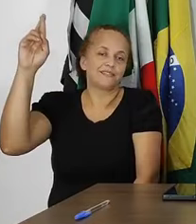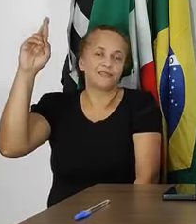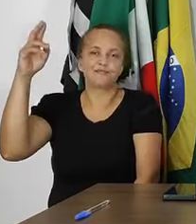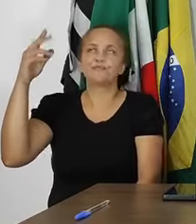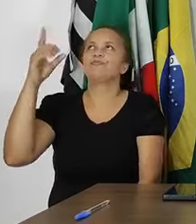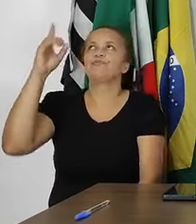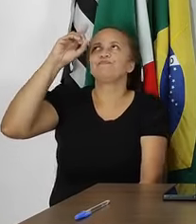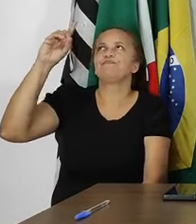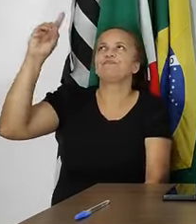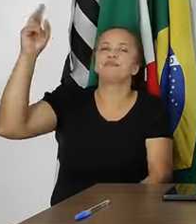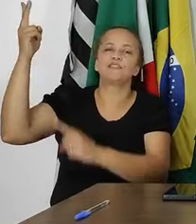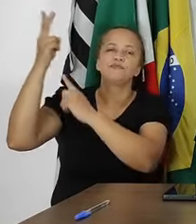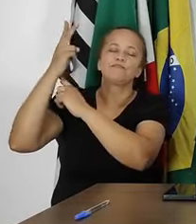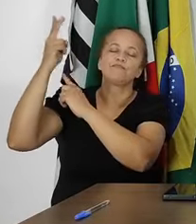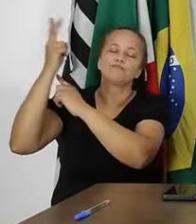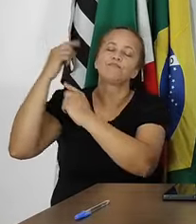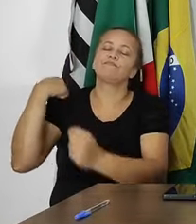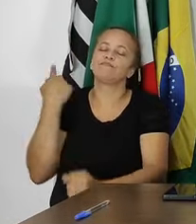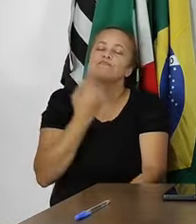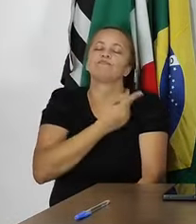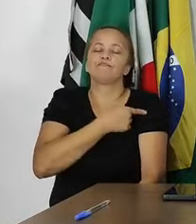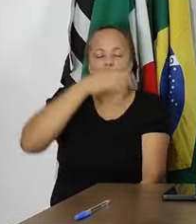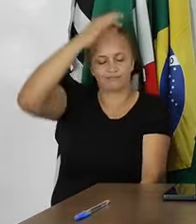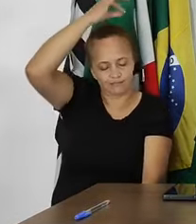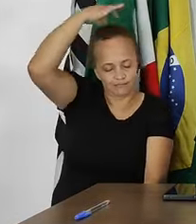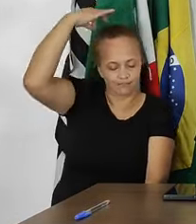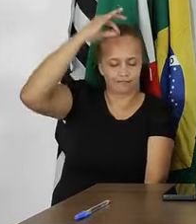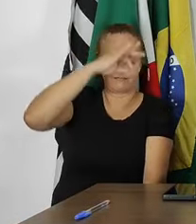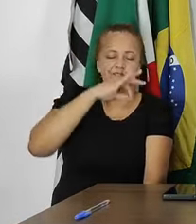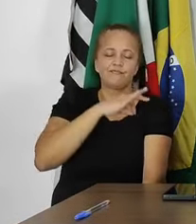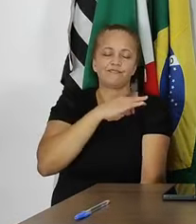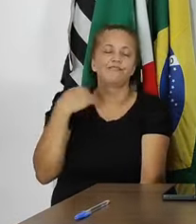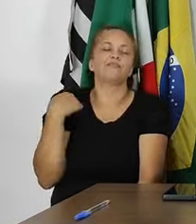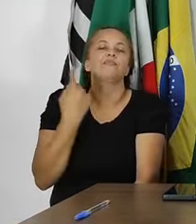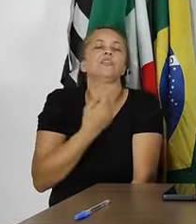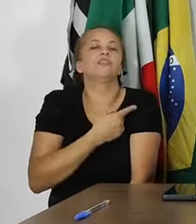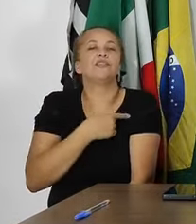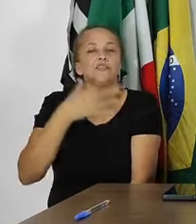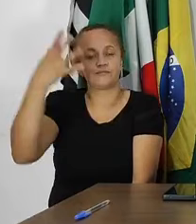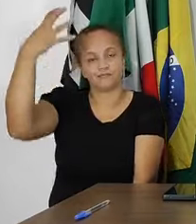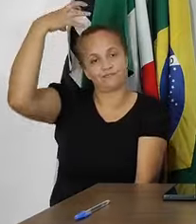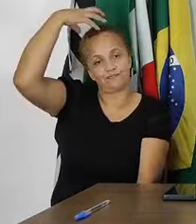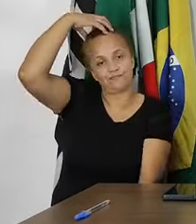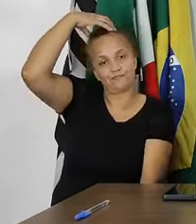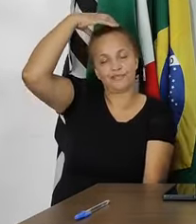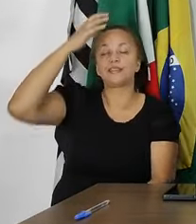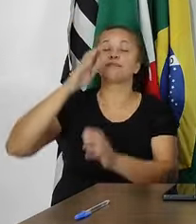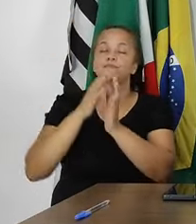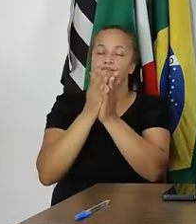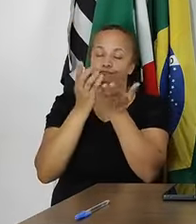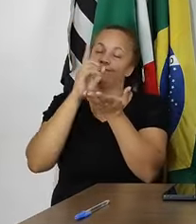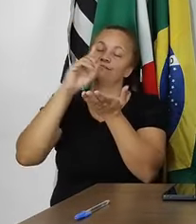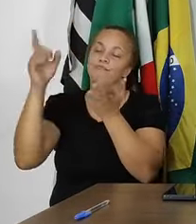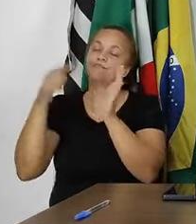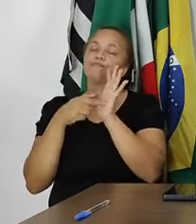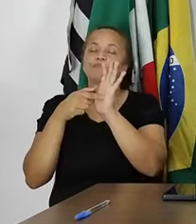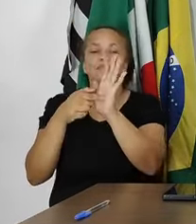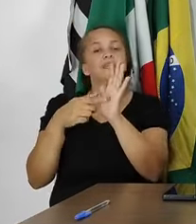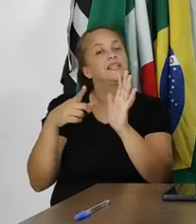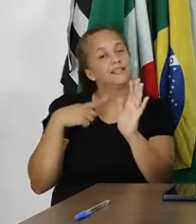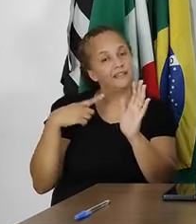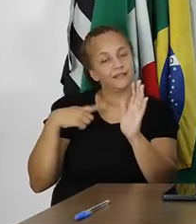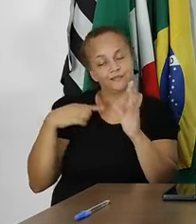a habitação do Espírito Santo, somos mais que vencedores, somos reis sacerdotes, somos o que a Bíblia diz que somos, temos o que a Bíblia